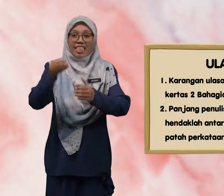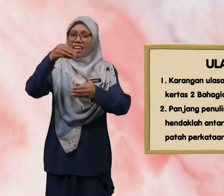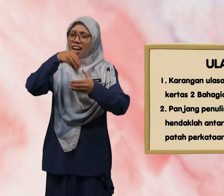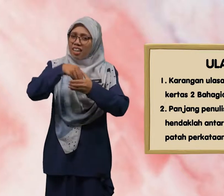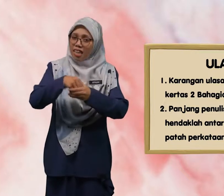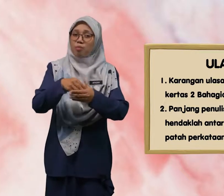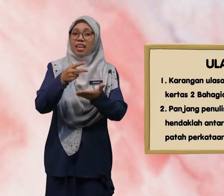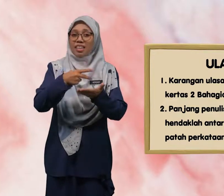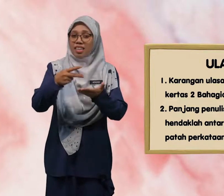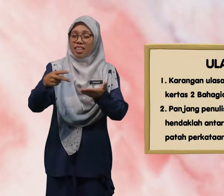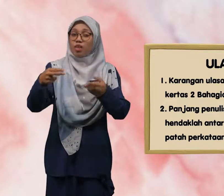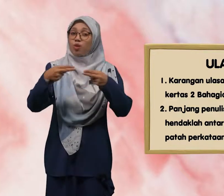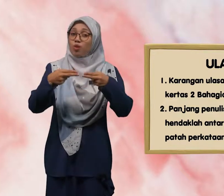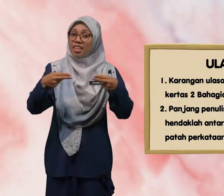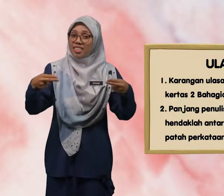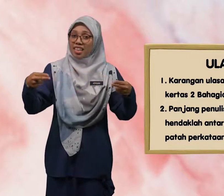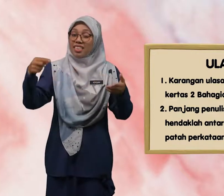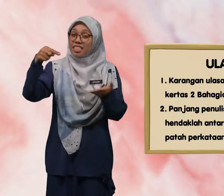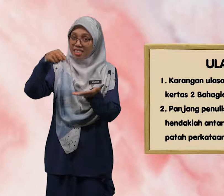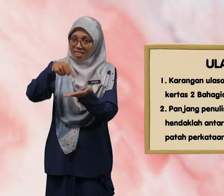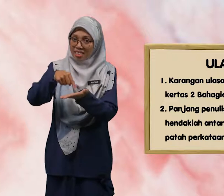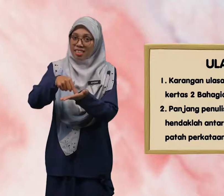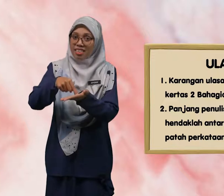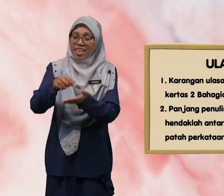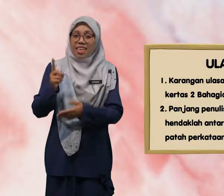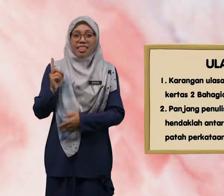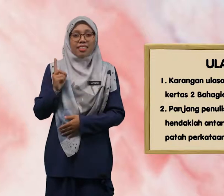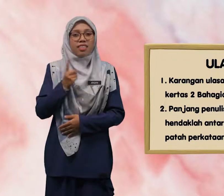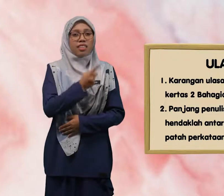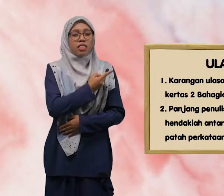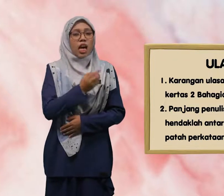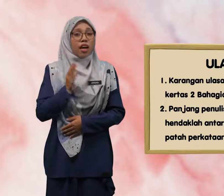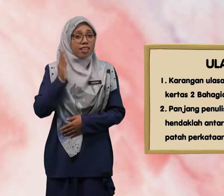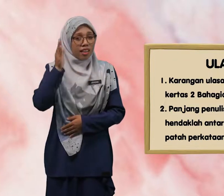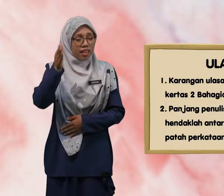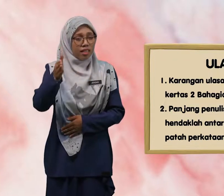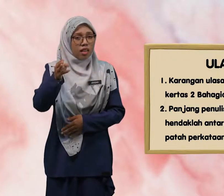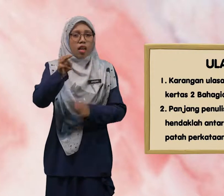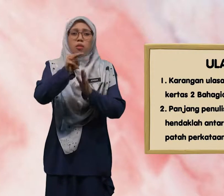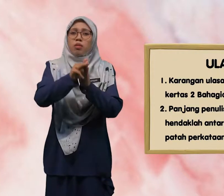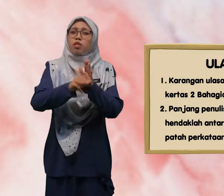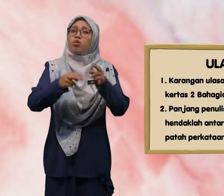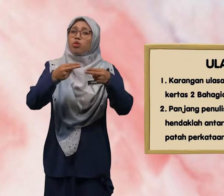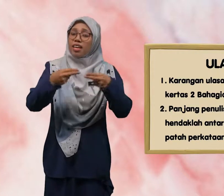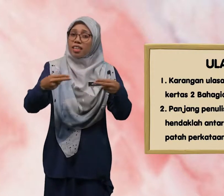dalam karangan ulasan ini kita akan mengurai